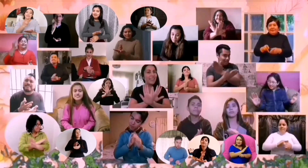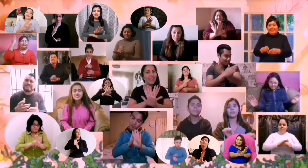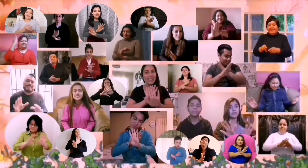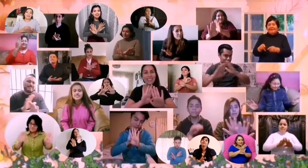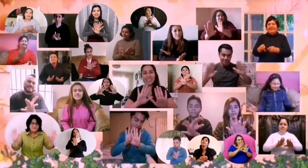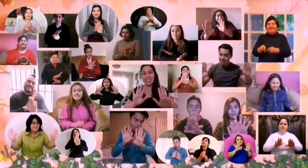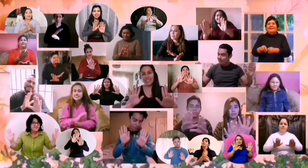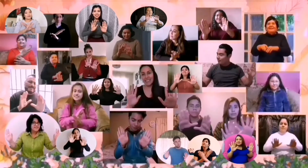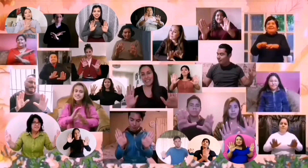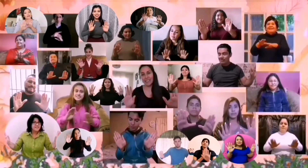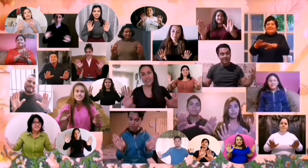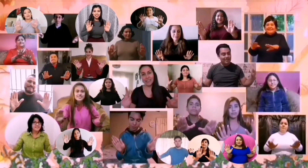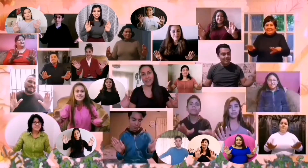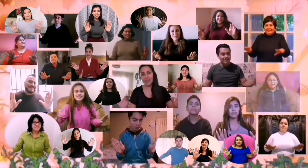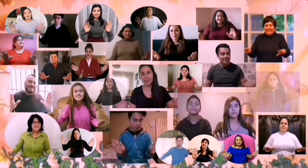entre los dos.